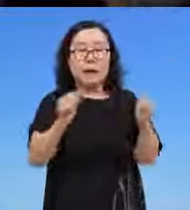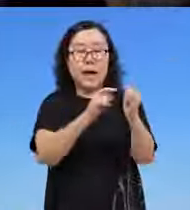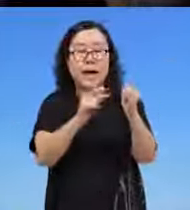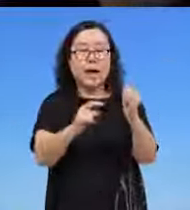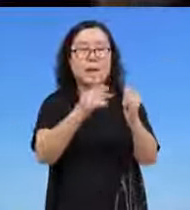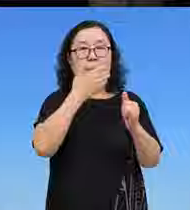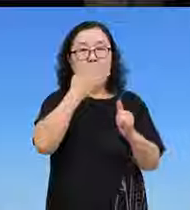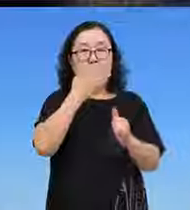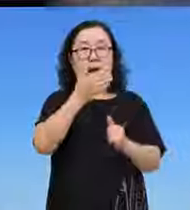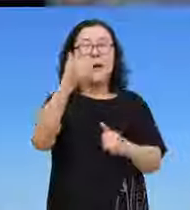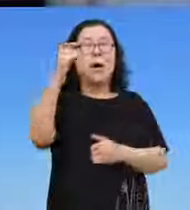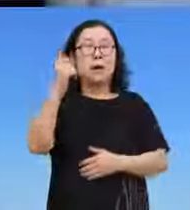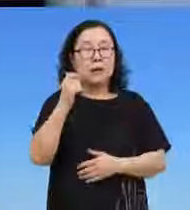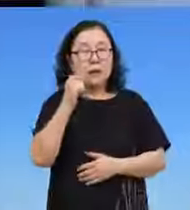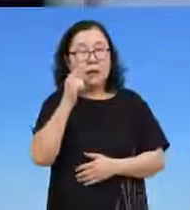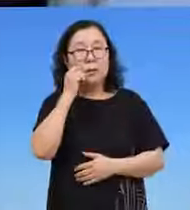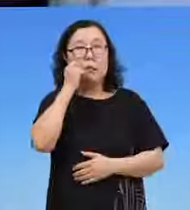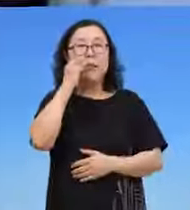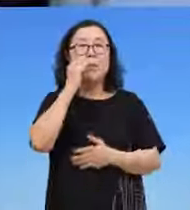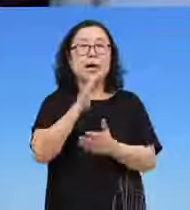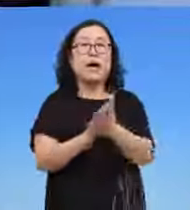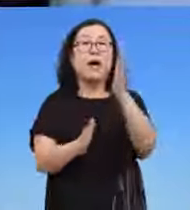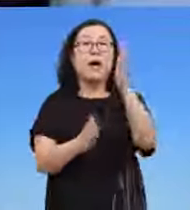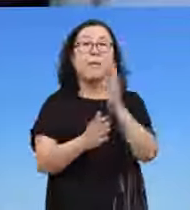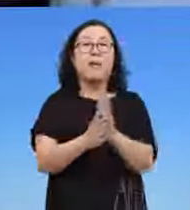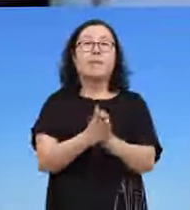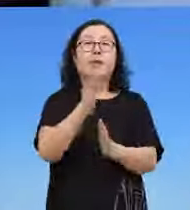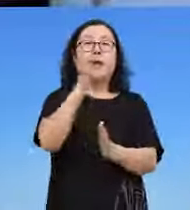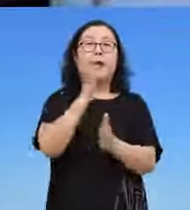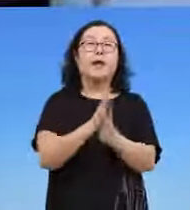믿는 자에게 능치 못함 없네.